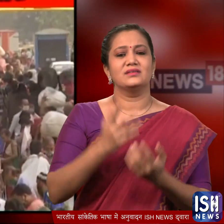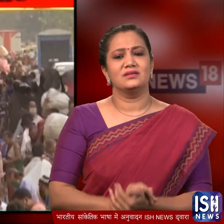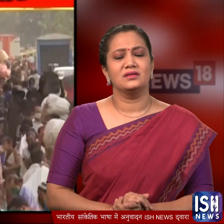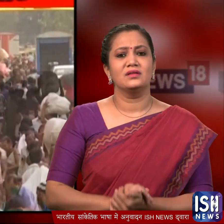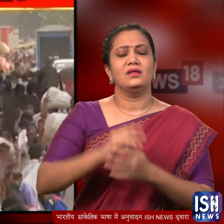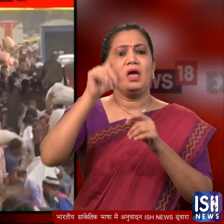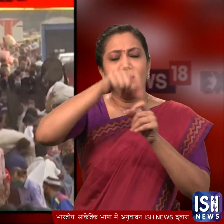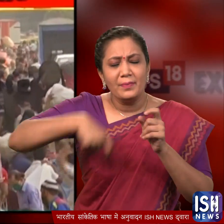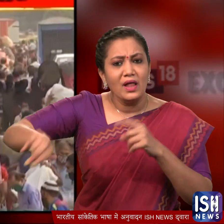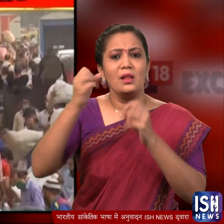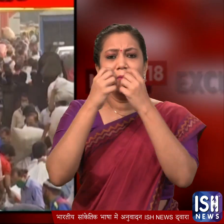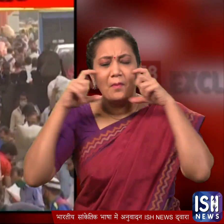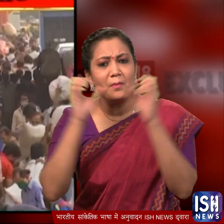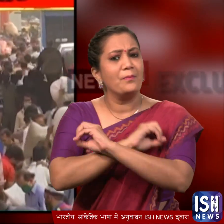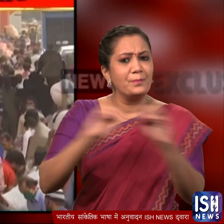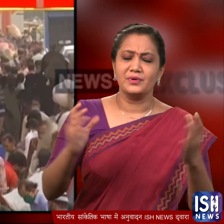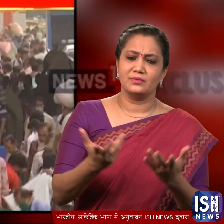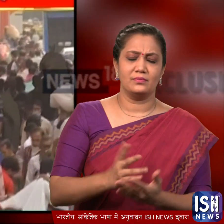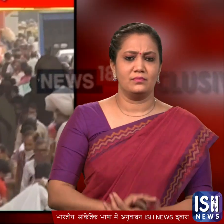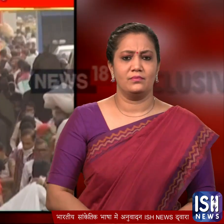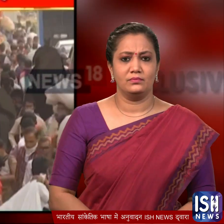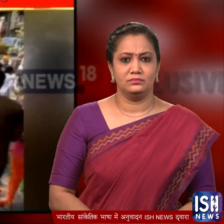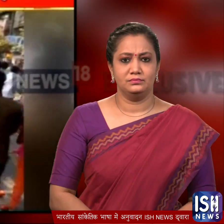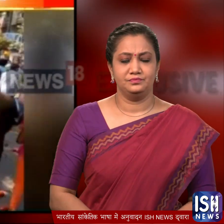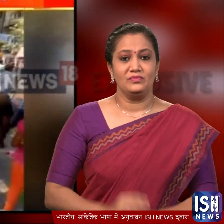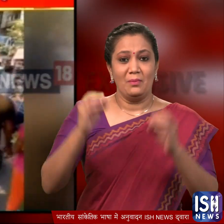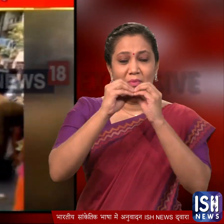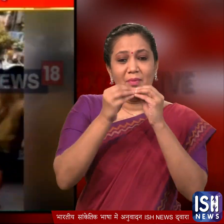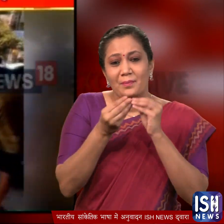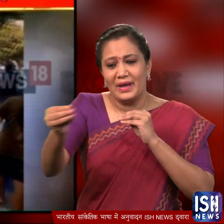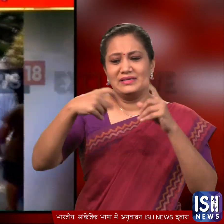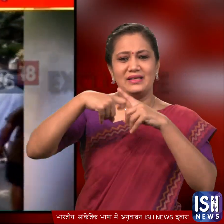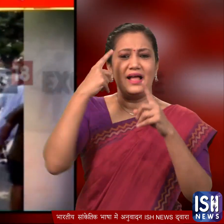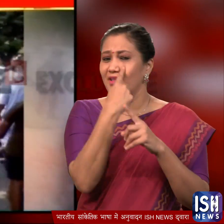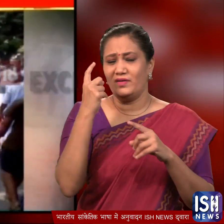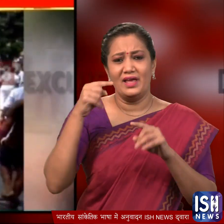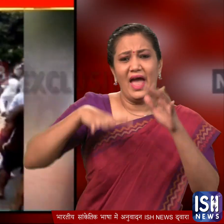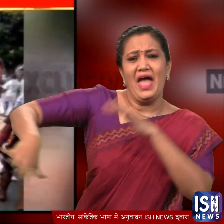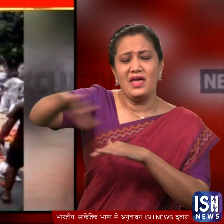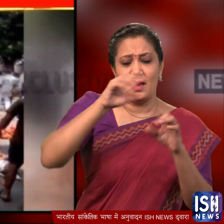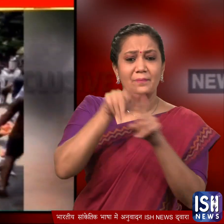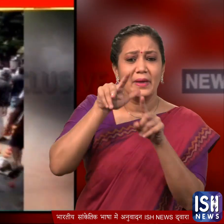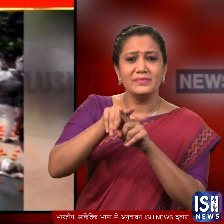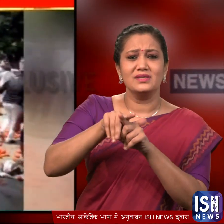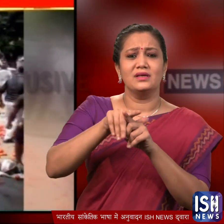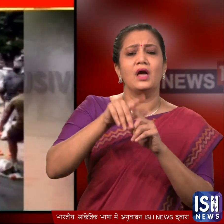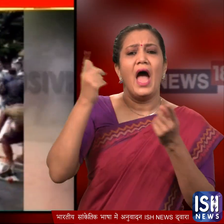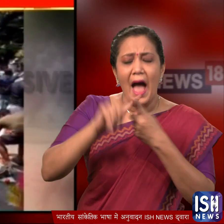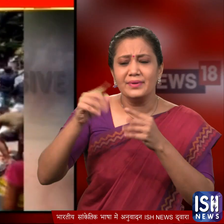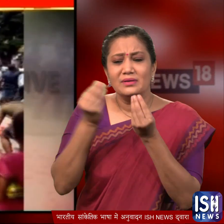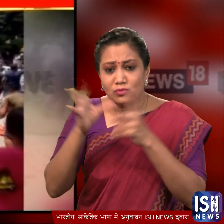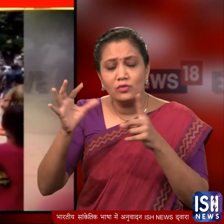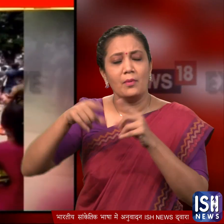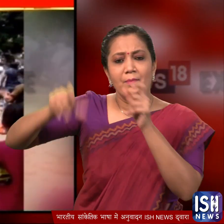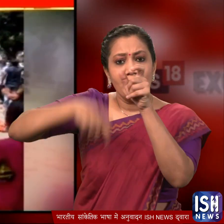यहाँ पे कुछ लोग हैं जो ना ही मास्क के साथ दिख रहे हैं। इस बीच मुंबई के पास कांदिवली इलाके में बीएमसी की कार्रवाई से नाराज होकर कुछ